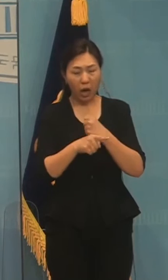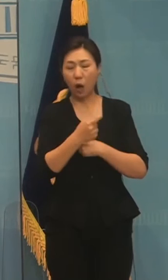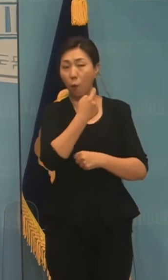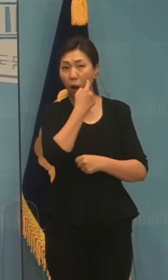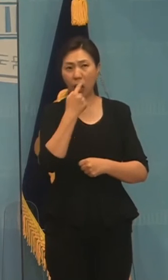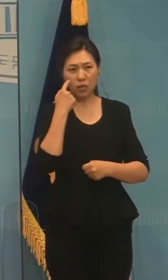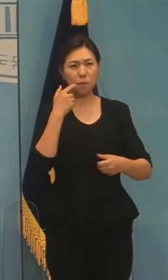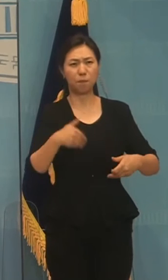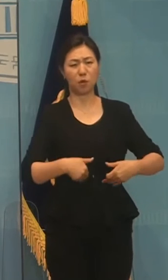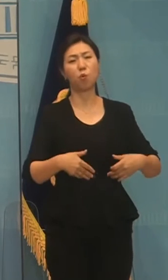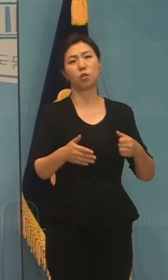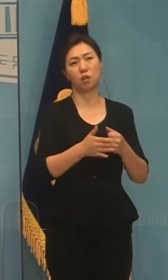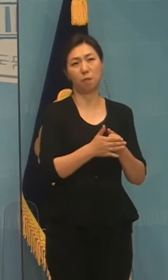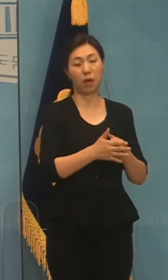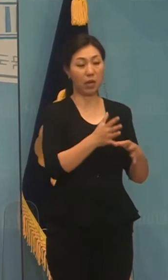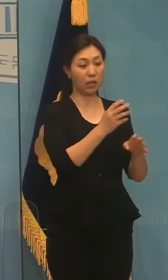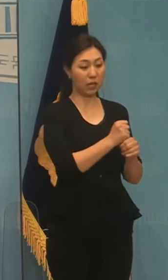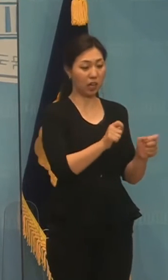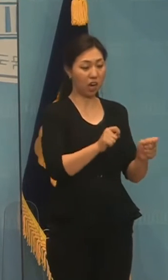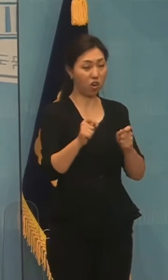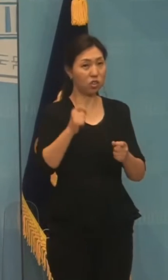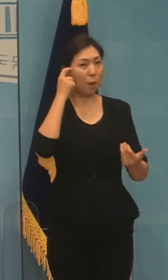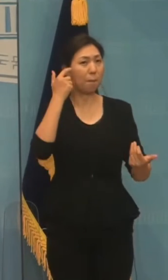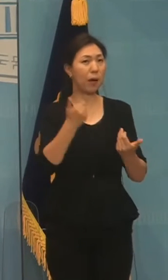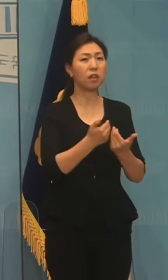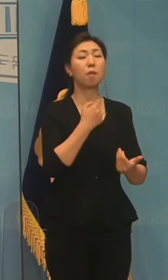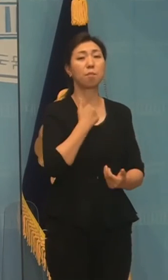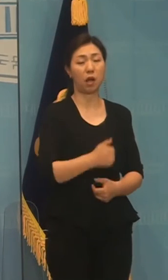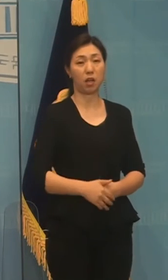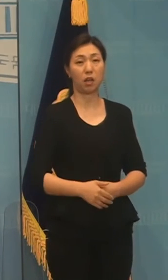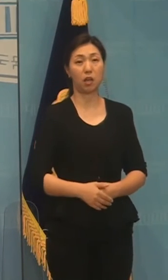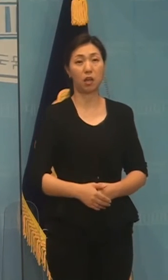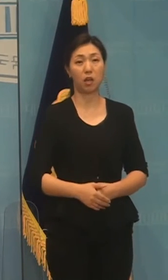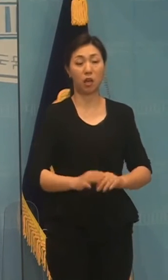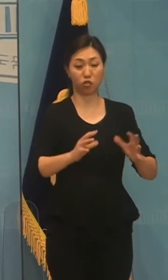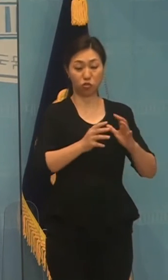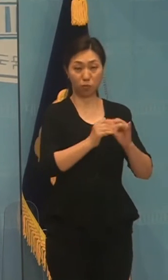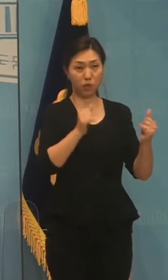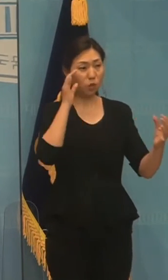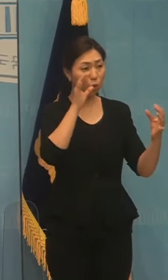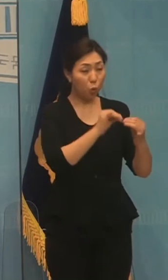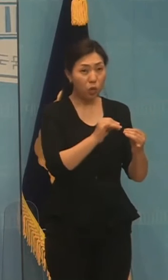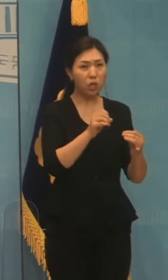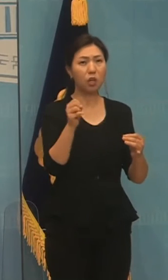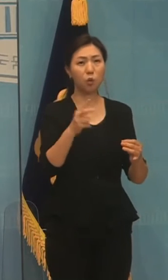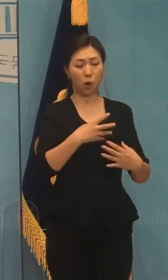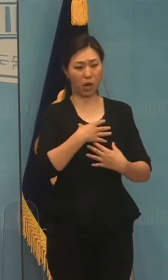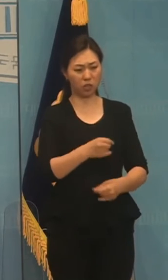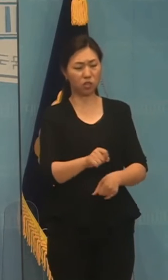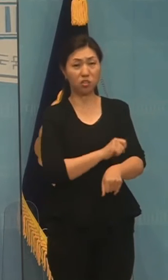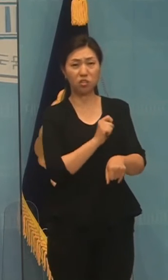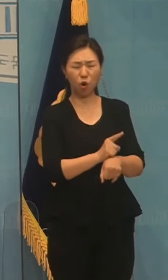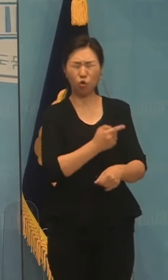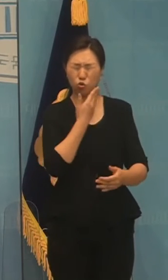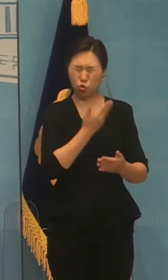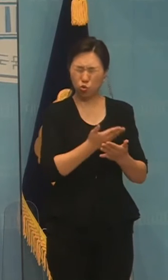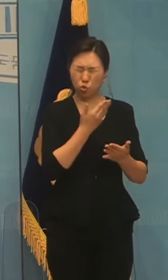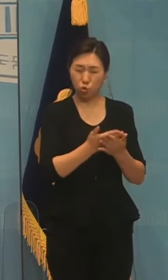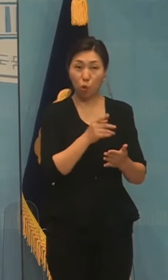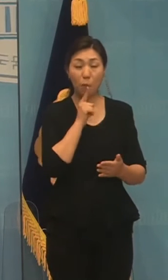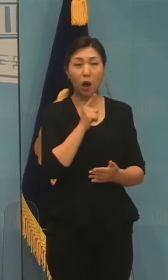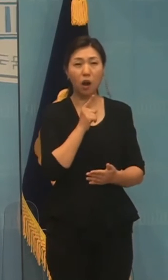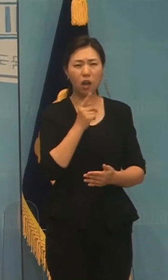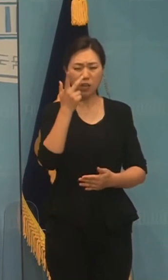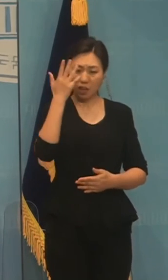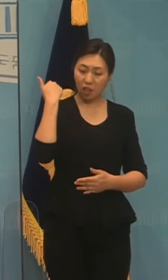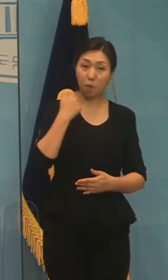재연장을 반대했습니다. 주민 동의와 안전성을 그토록 강조했던 분이 불과 6년 만에 다른 주장을 하시는